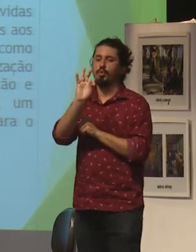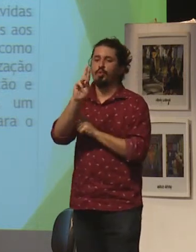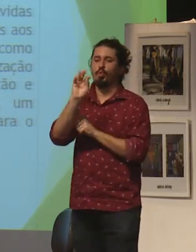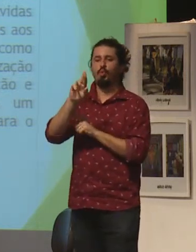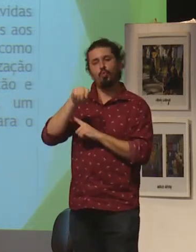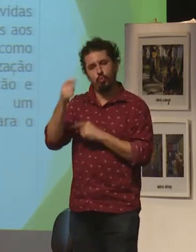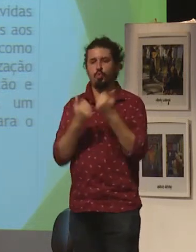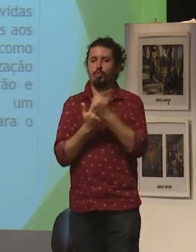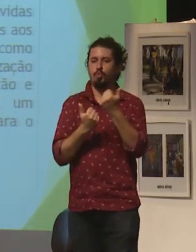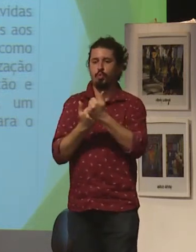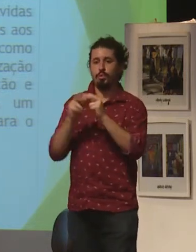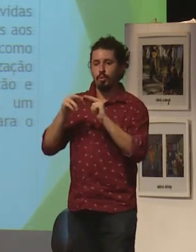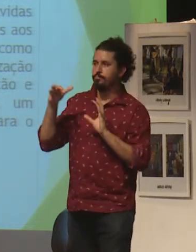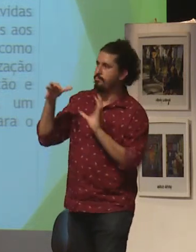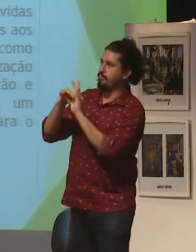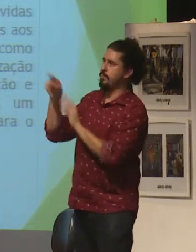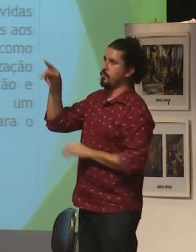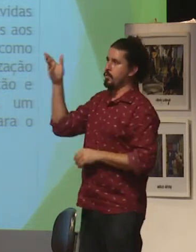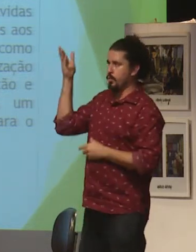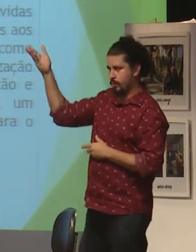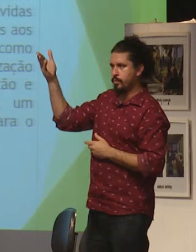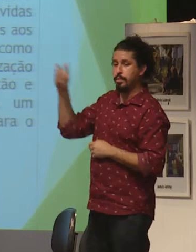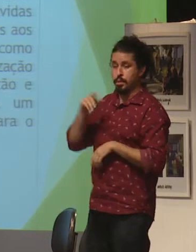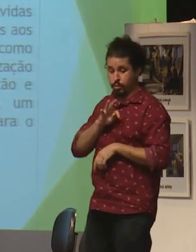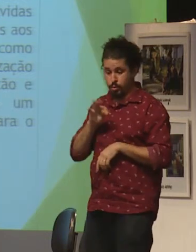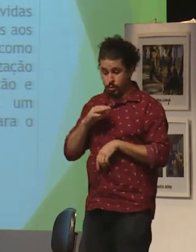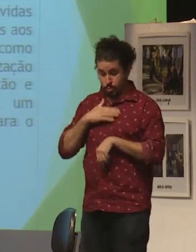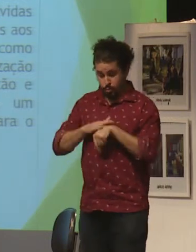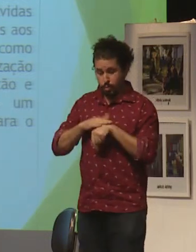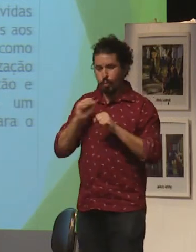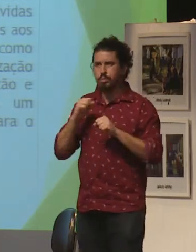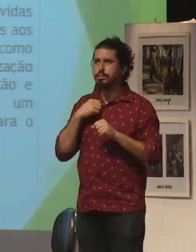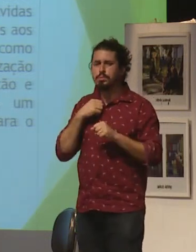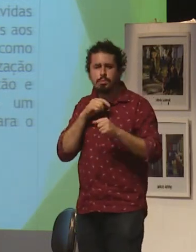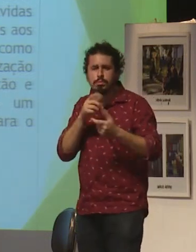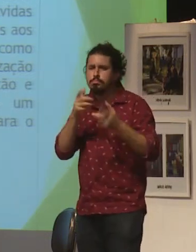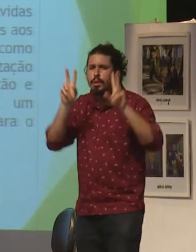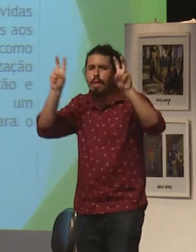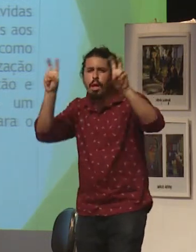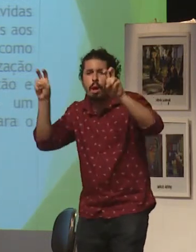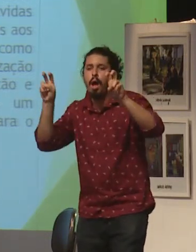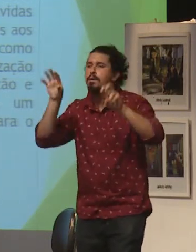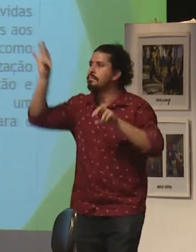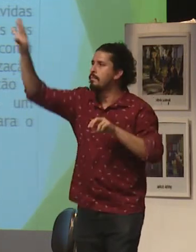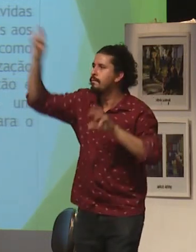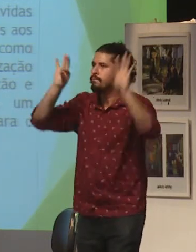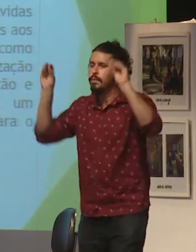mais de mediação, né, do tutor. Ele trabalha diretamente ligado com o professor, mas o tutor tem algum tema que ele